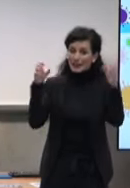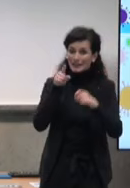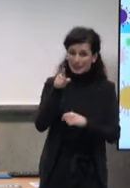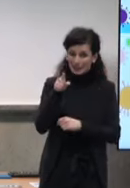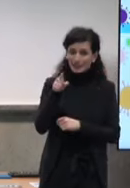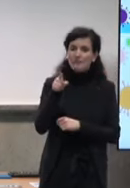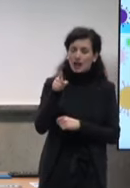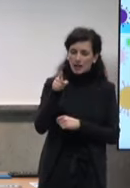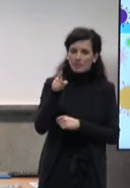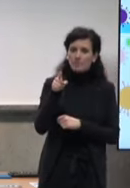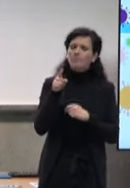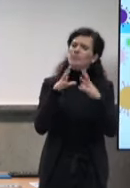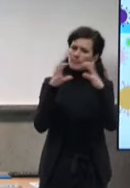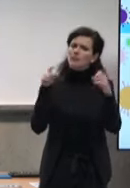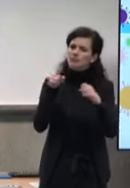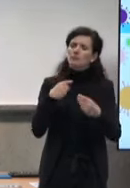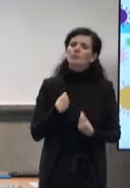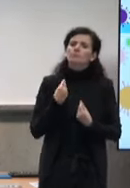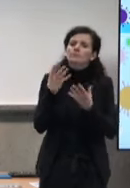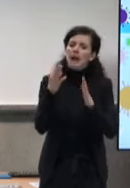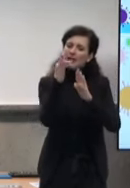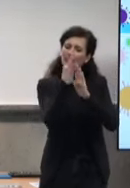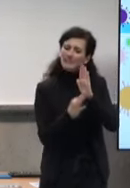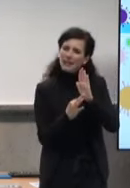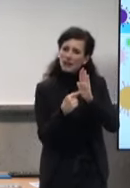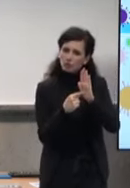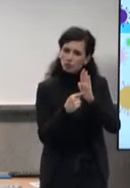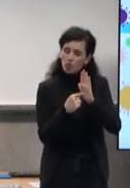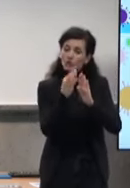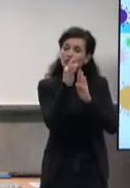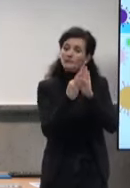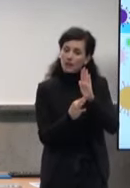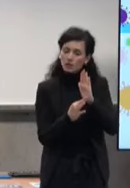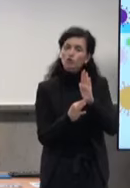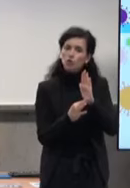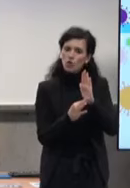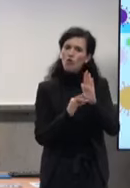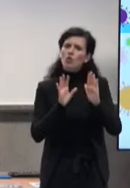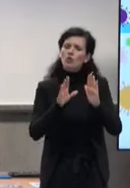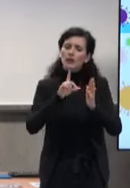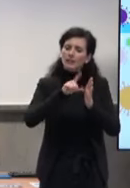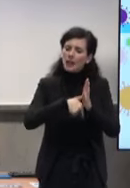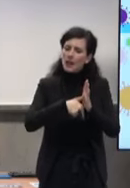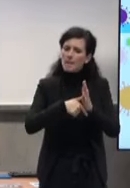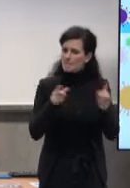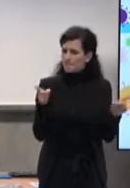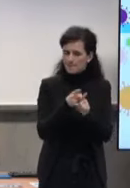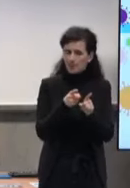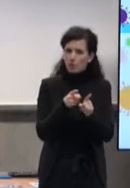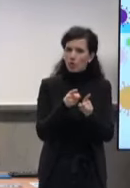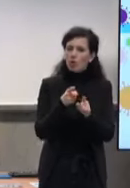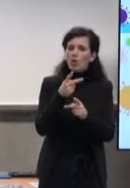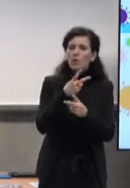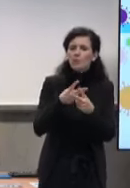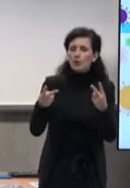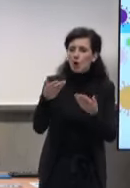nel senso che si indicano o si danno delle indicazioni per acquisire nel più breve tempo possibile le prove definitive sui temi che ci